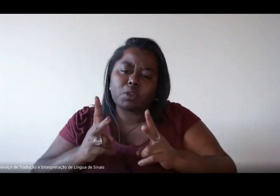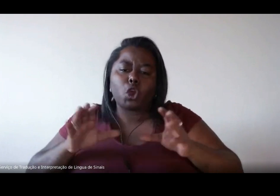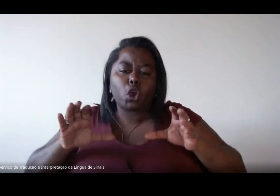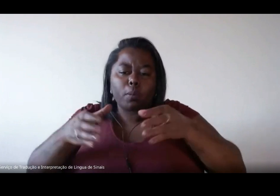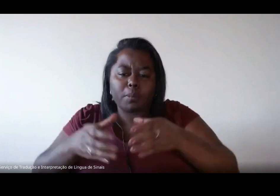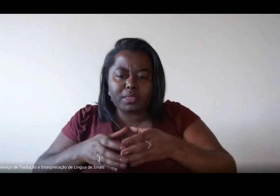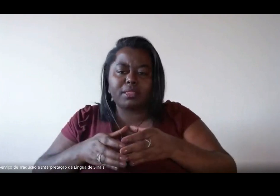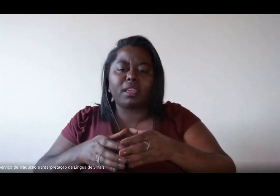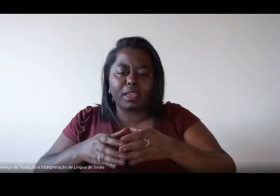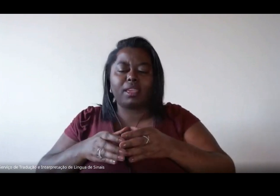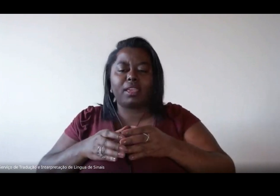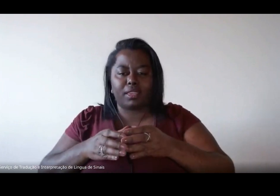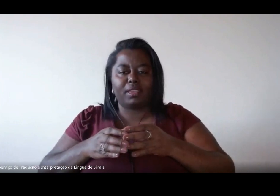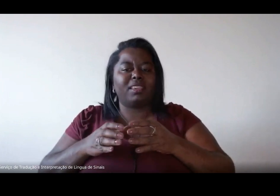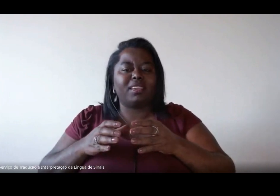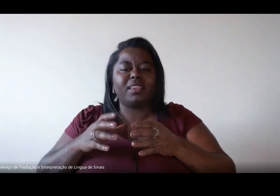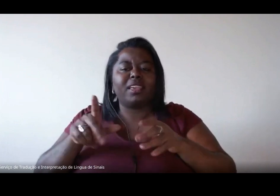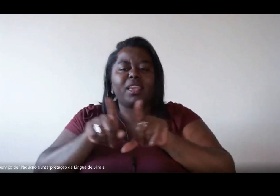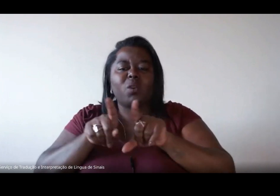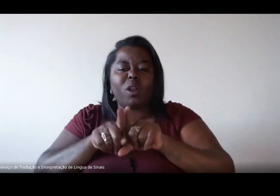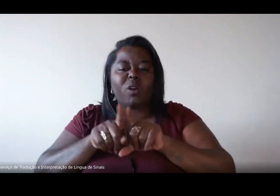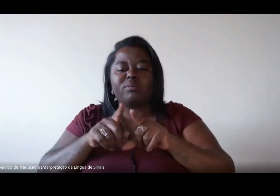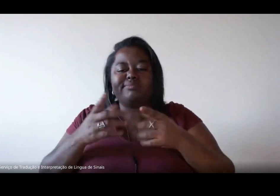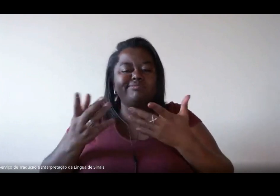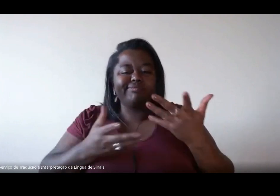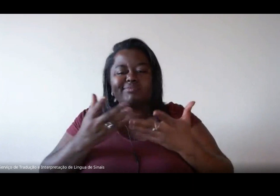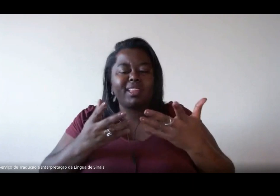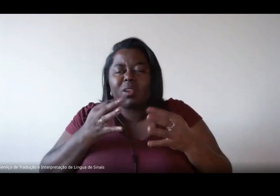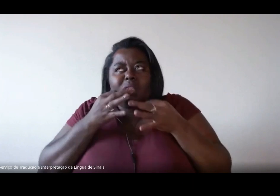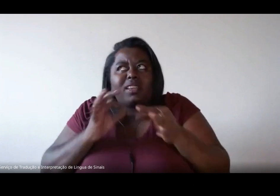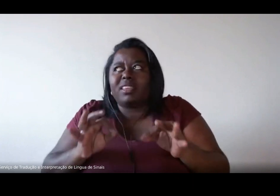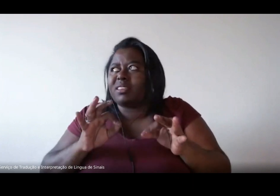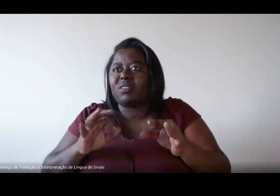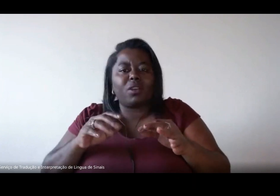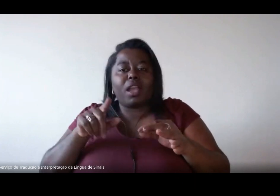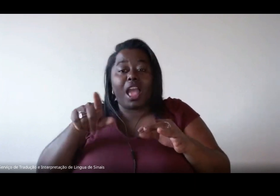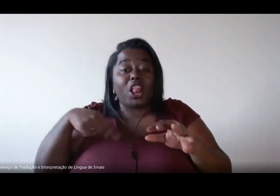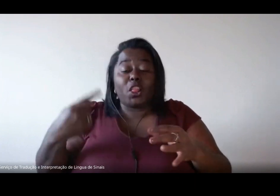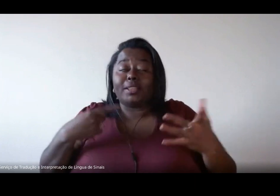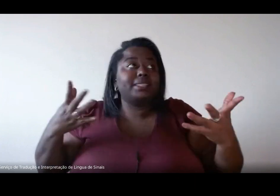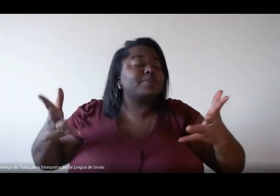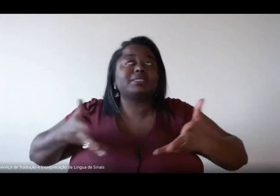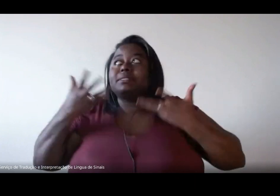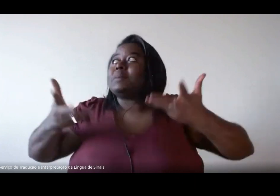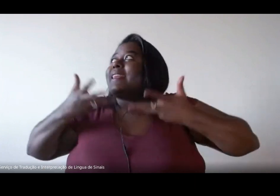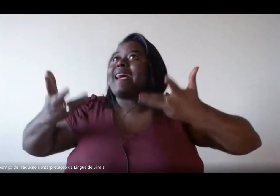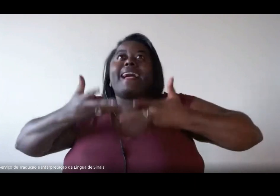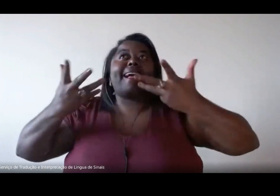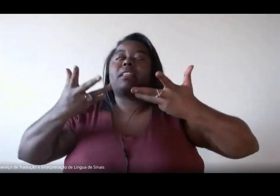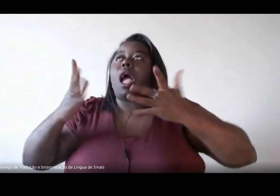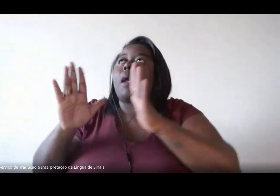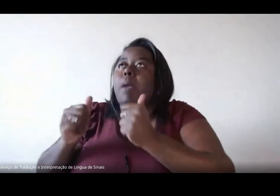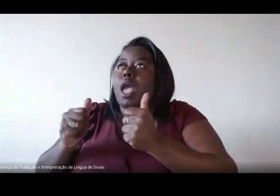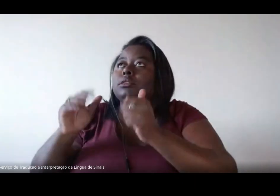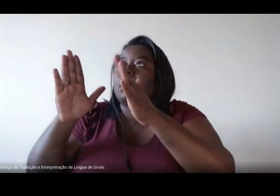de comitê do Robespierre, cortem-lhe a cabeça, porque é horrível, gente, esse comitê de ética corta a inspiração da